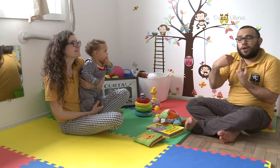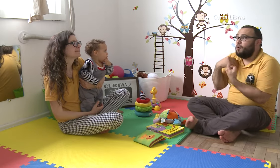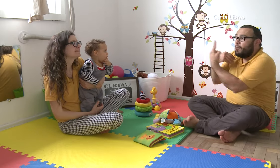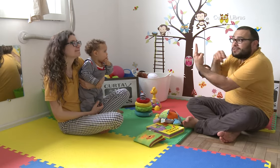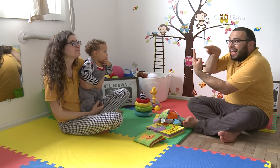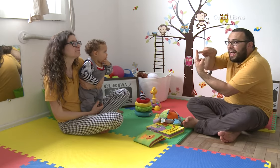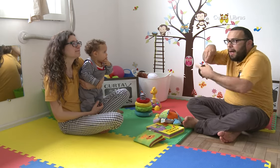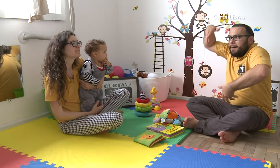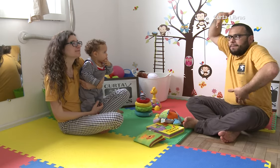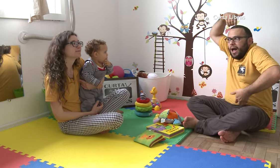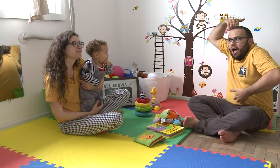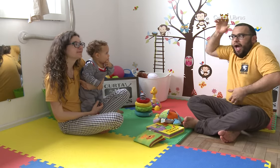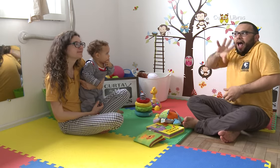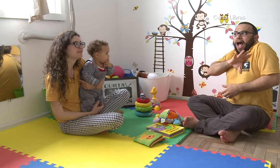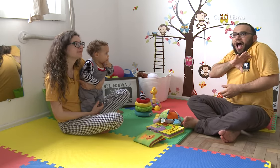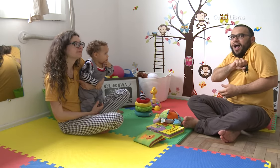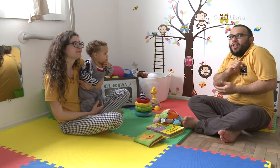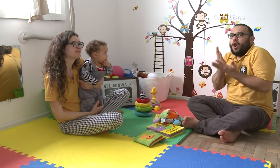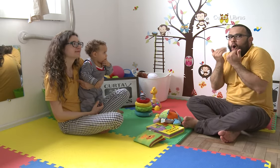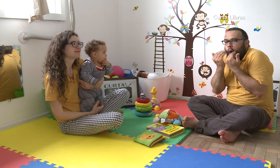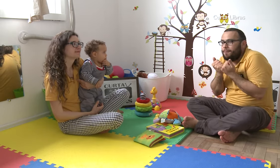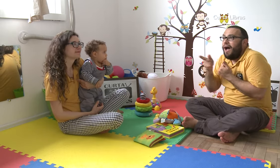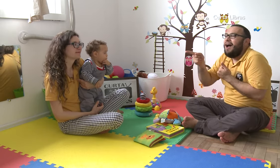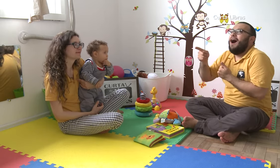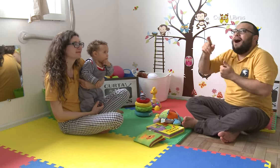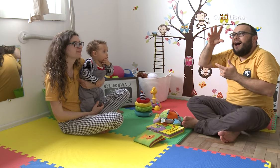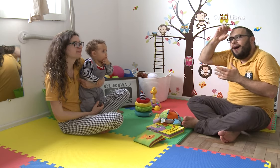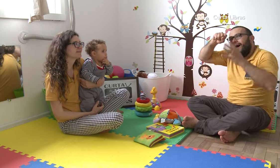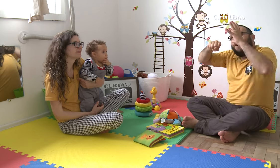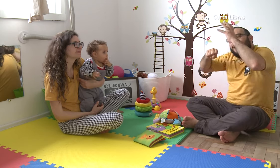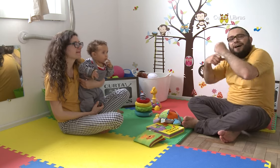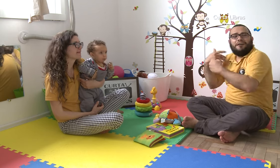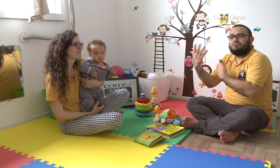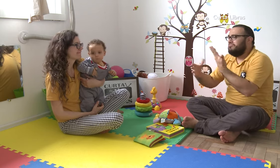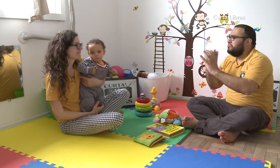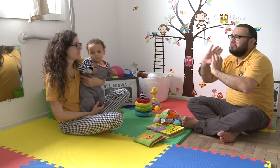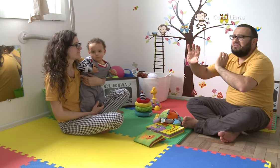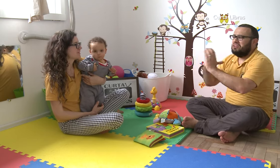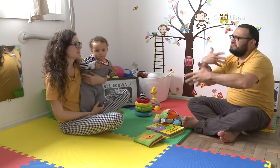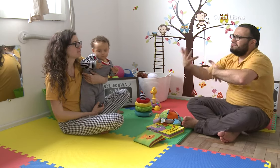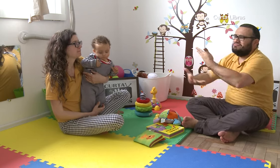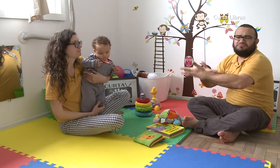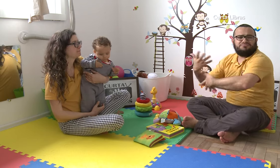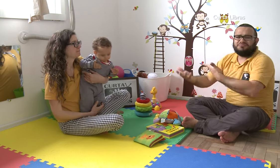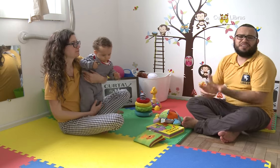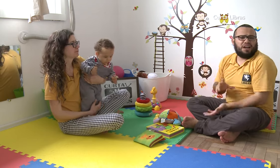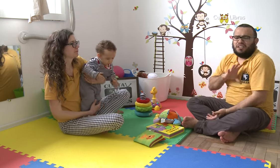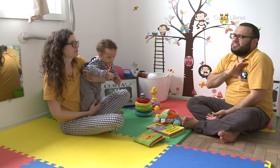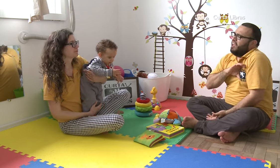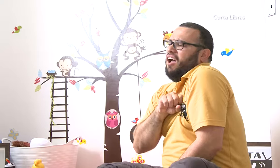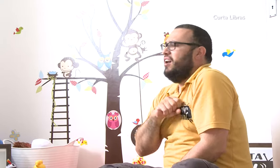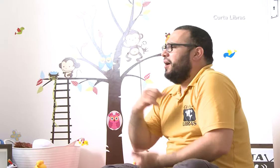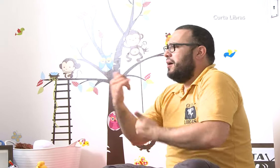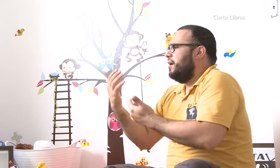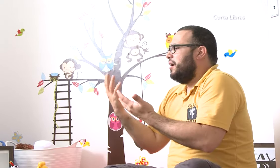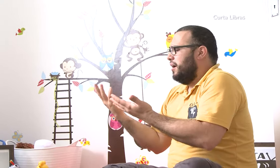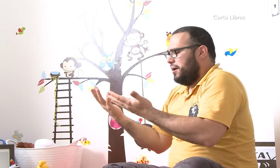Depois eu mostro o sinal de banana pra ela. E faço. O macaco adora banana. E ela vai aprendendo a se comunicar